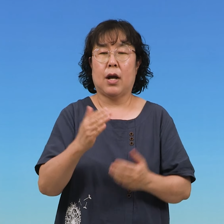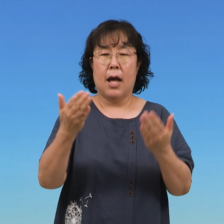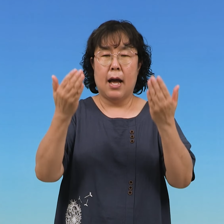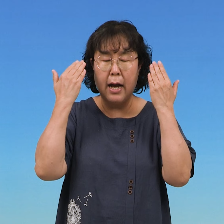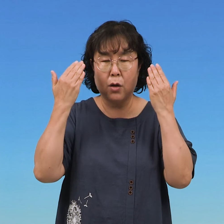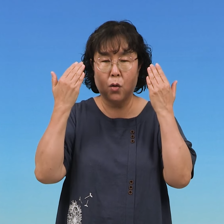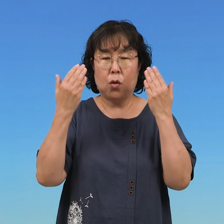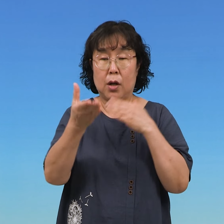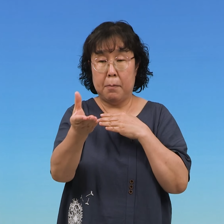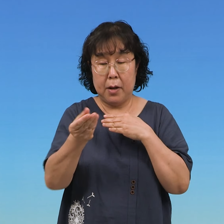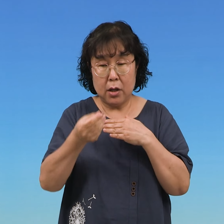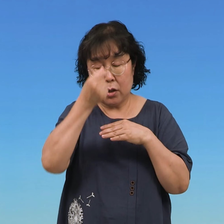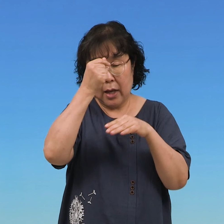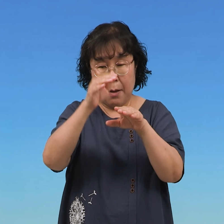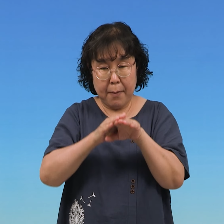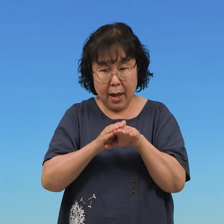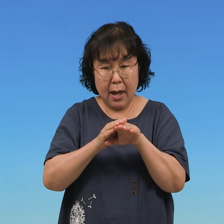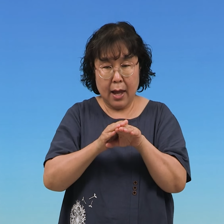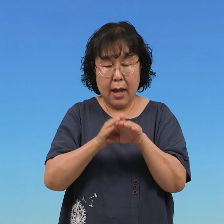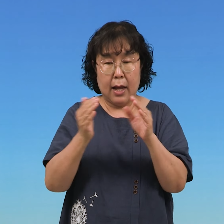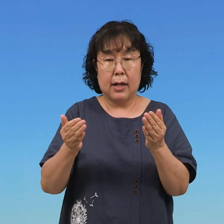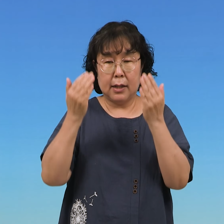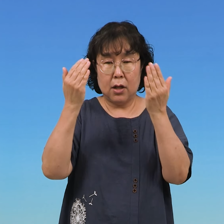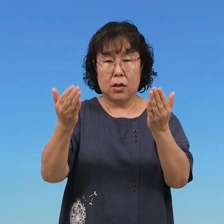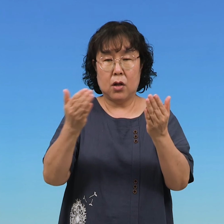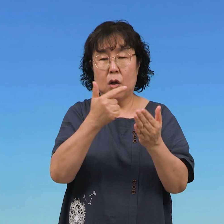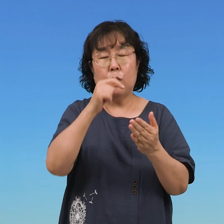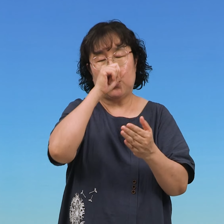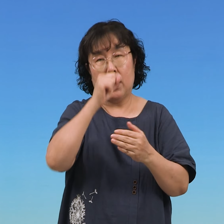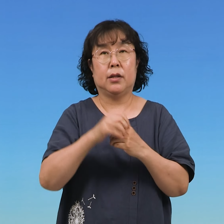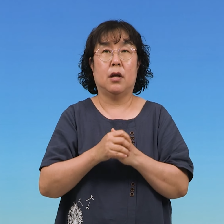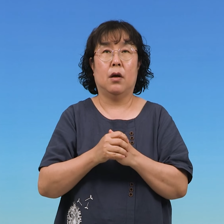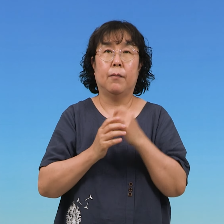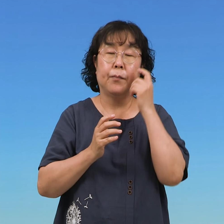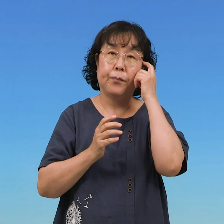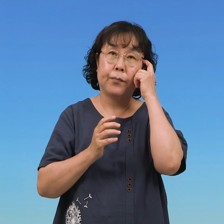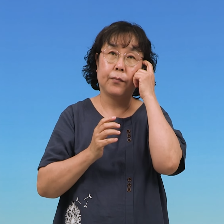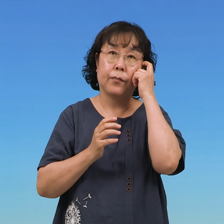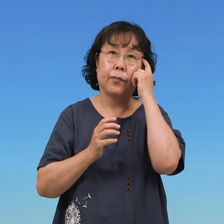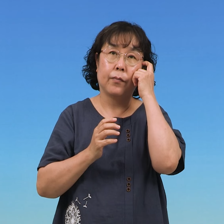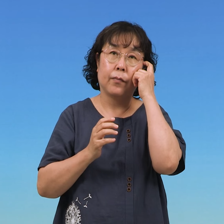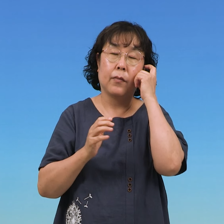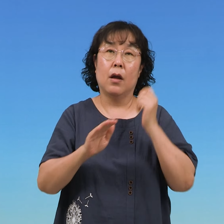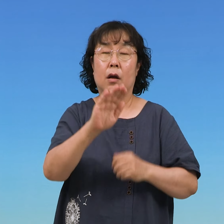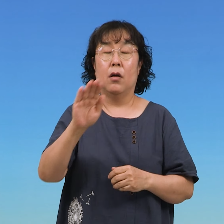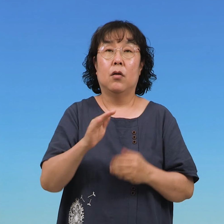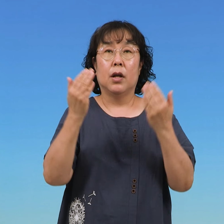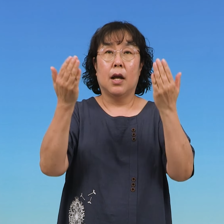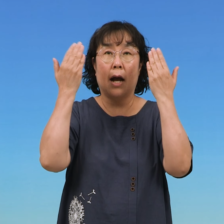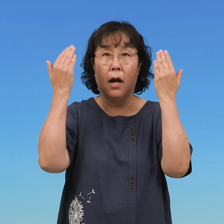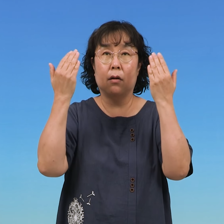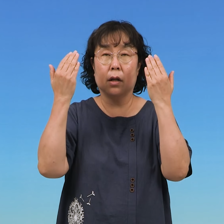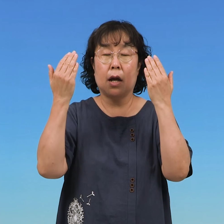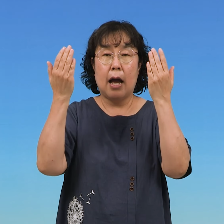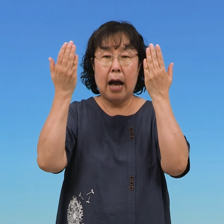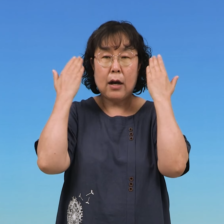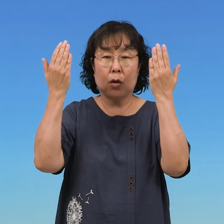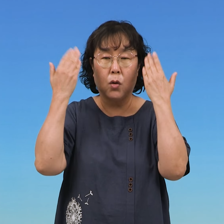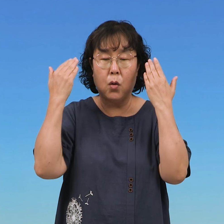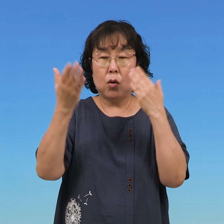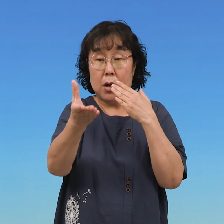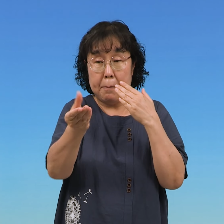예배드려서 좋은 점이 한두 가지가 아니었습니다. 불편의 영성. 우리 교회가요 개척을 했더니 뭐 주중에 뭐